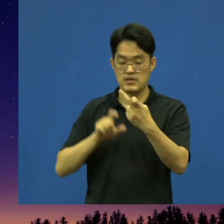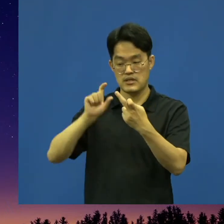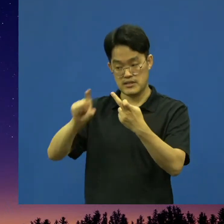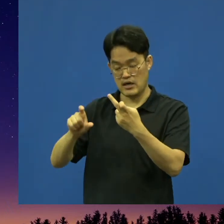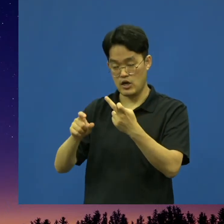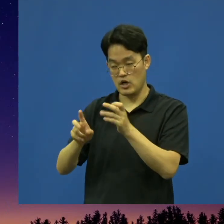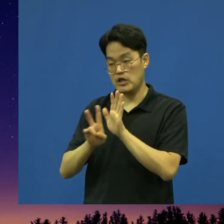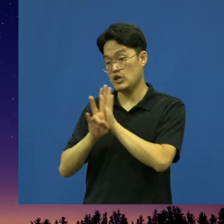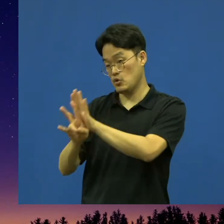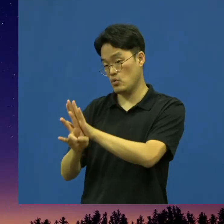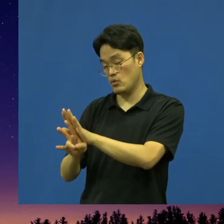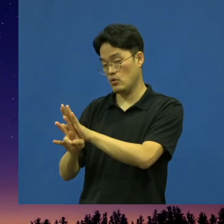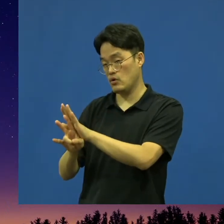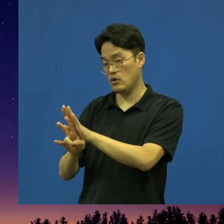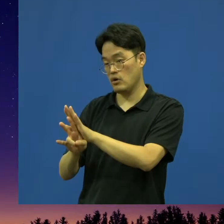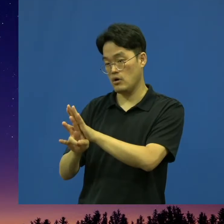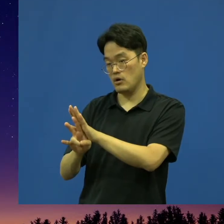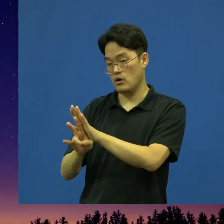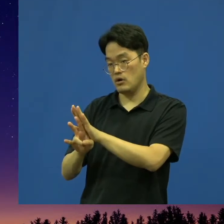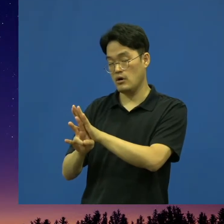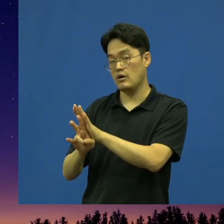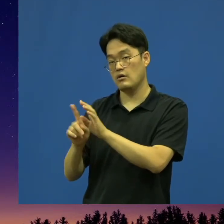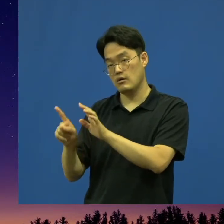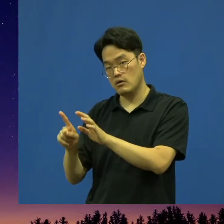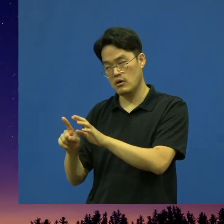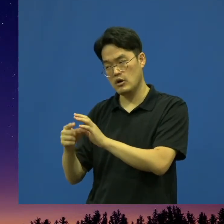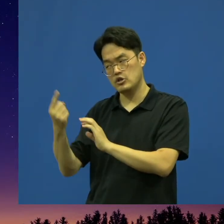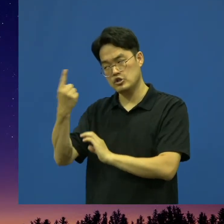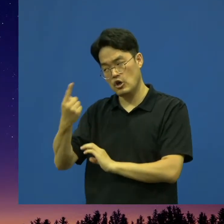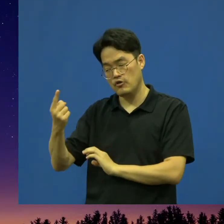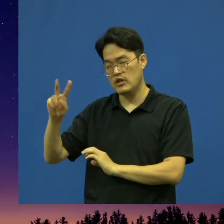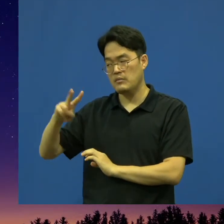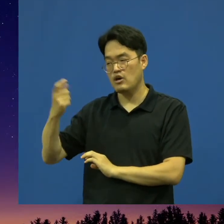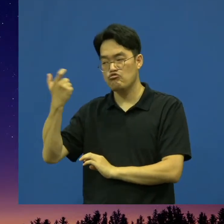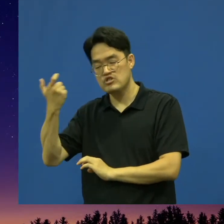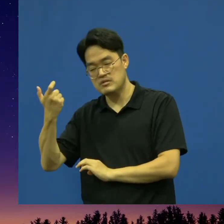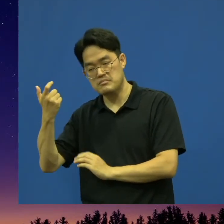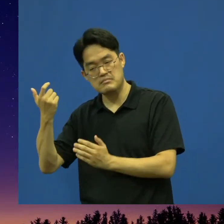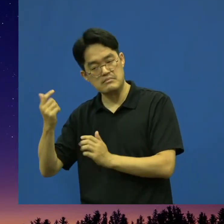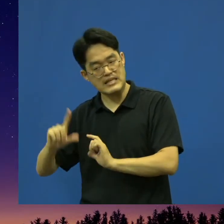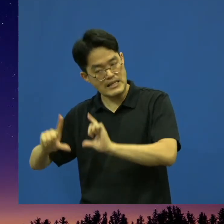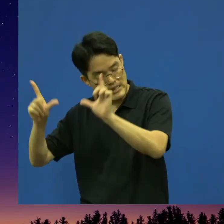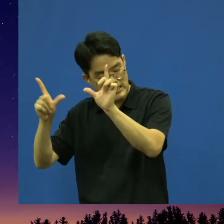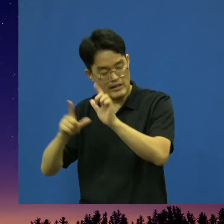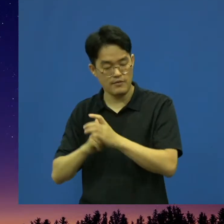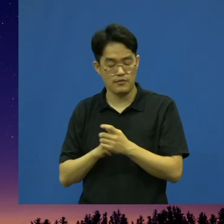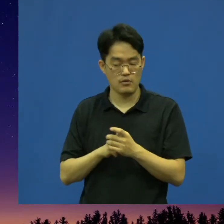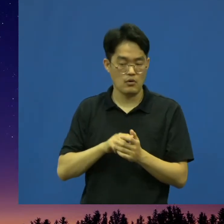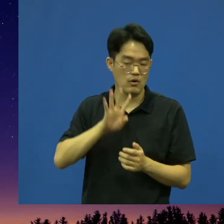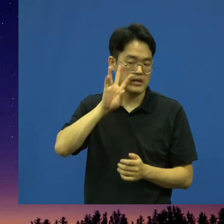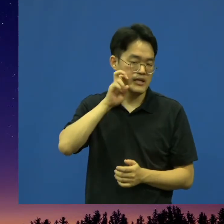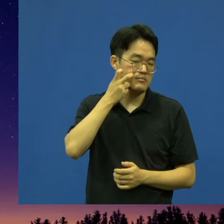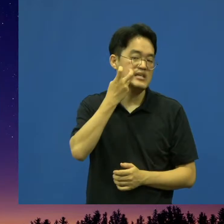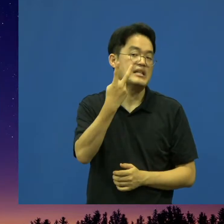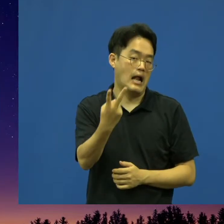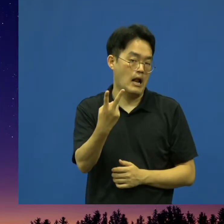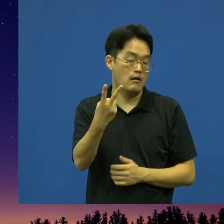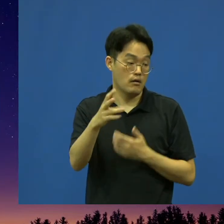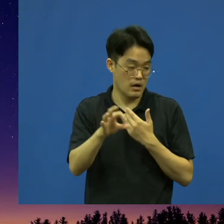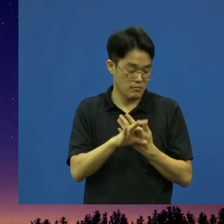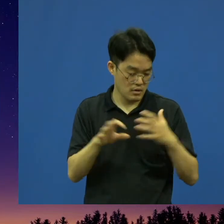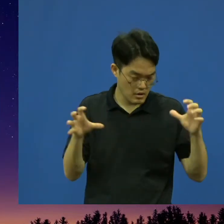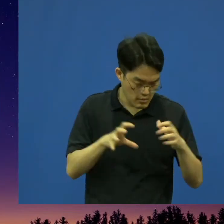1260일을 추론하면서 학자들이 한 때와 두 때와 반 때는 3년